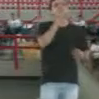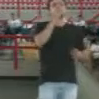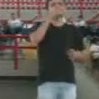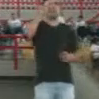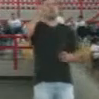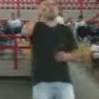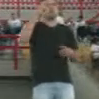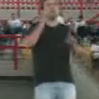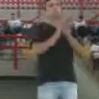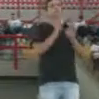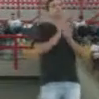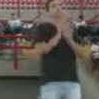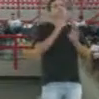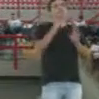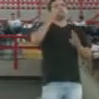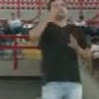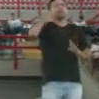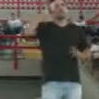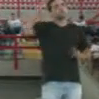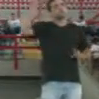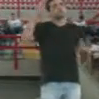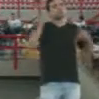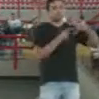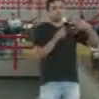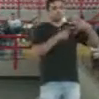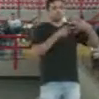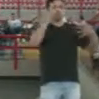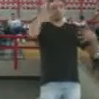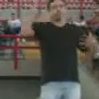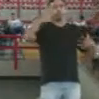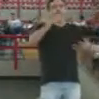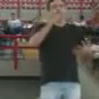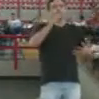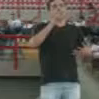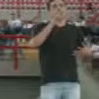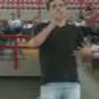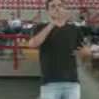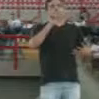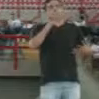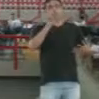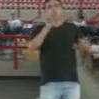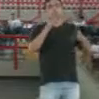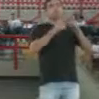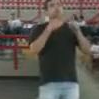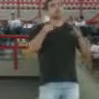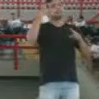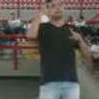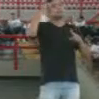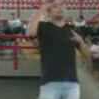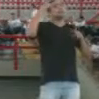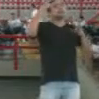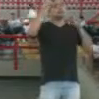a minha resposta é a cultura popular? Porque lá na sua cabeça, você pode nem